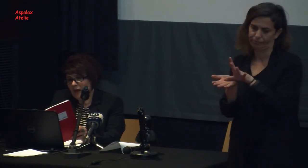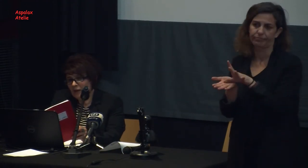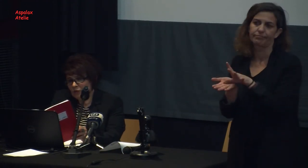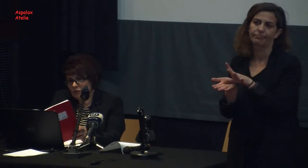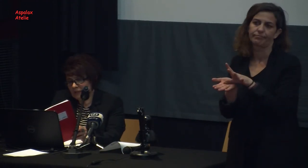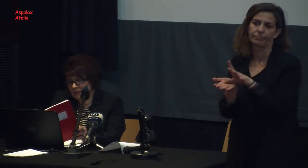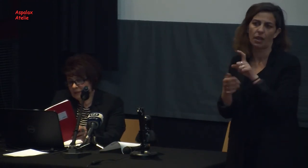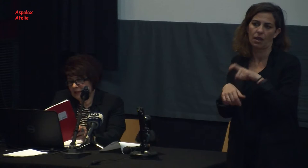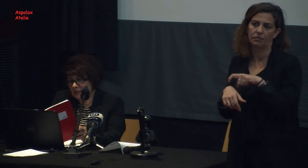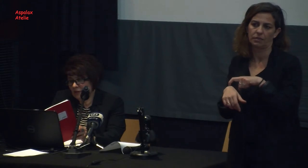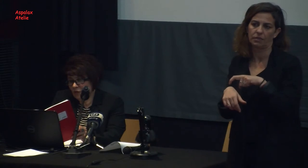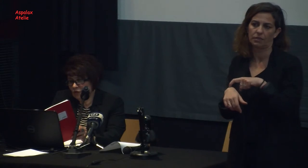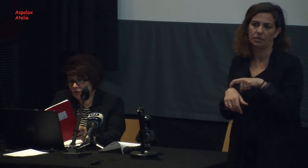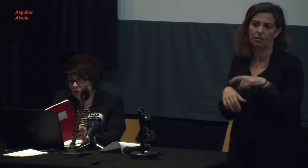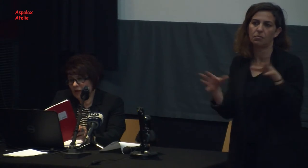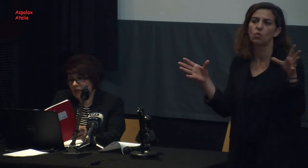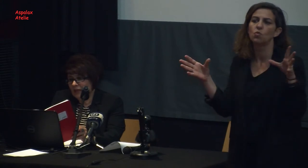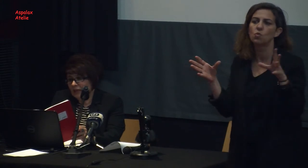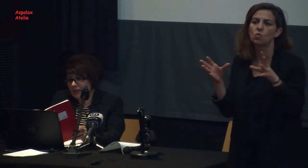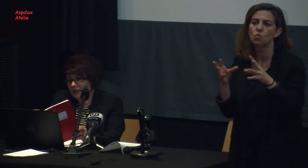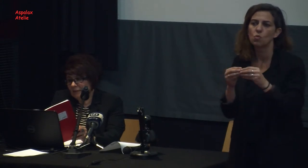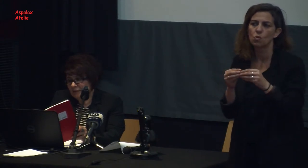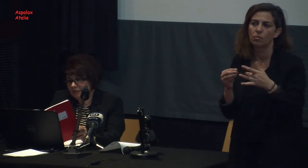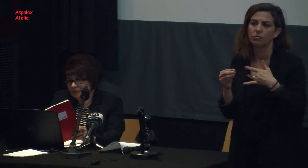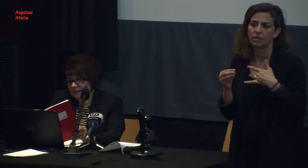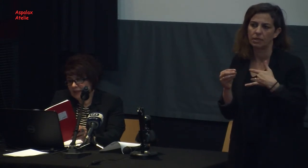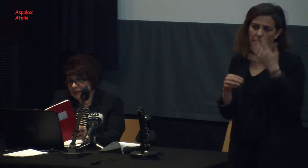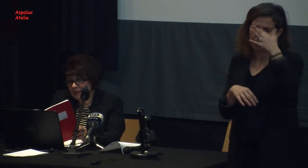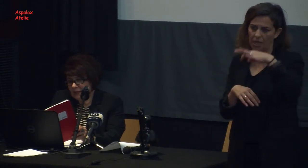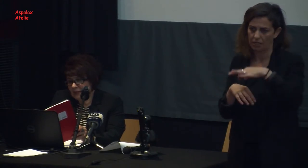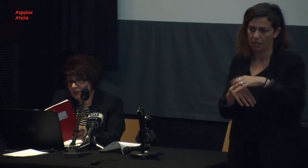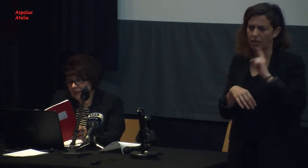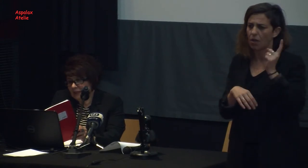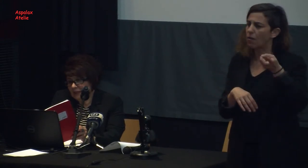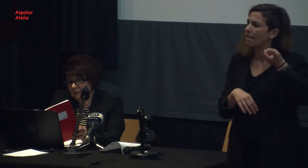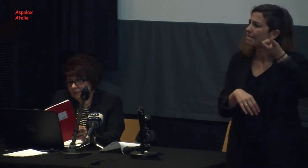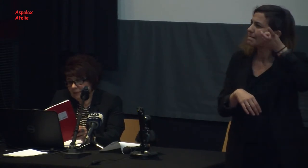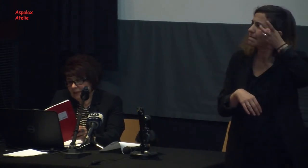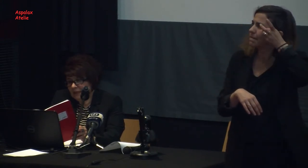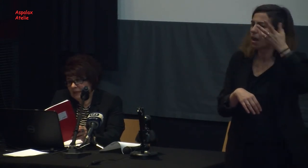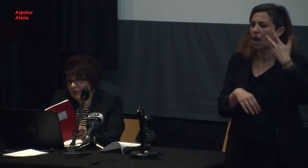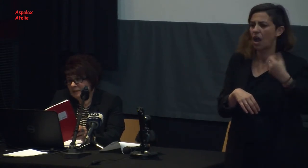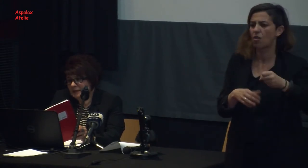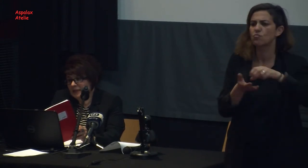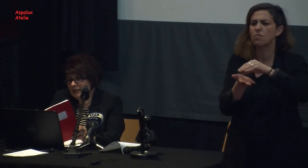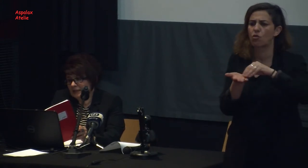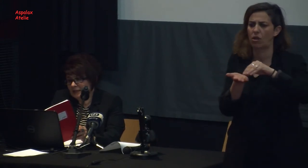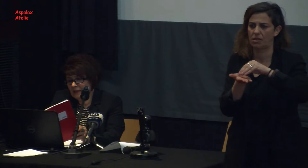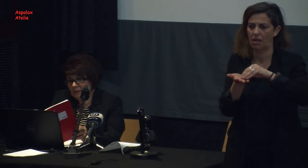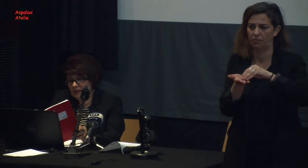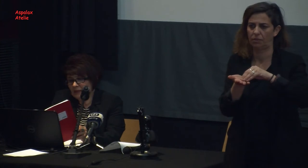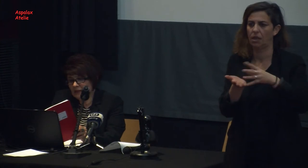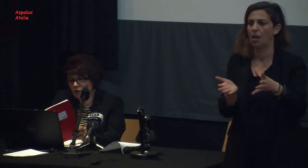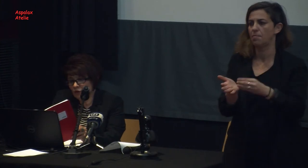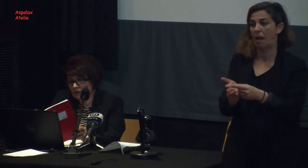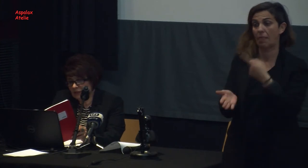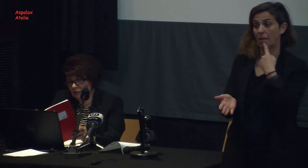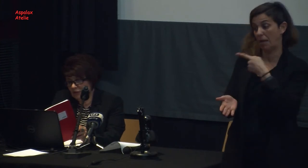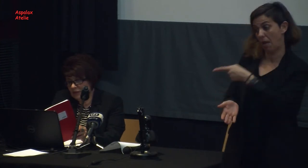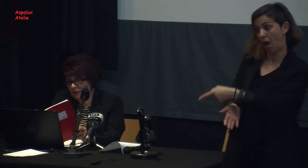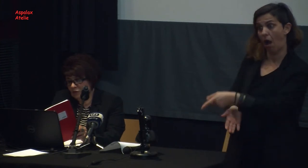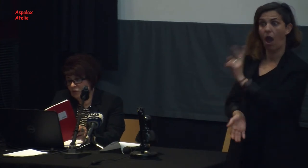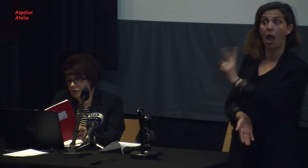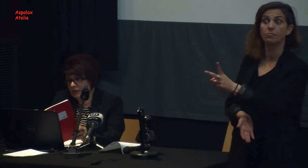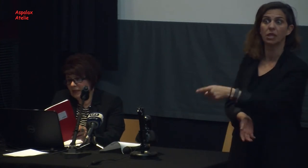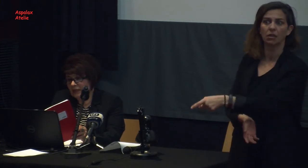που υπάρχουν για την ψυχική νόσο. Η η αντίληψη για την επικινδυνότητα